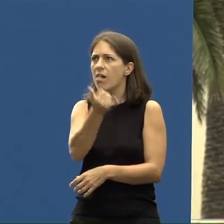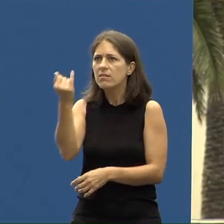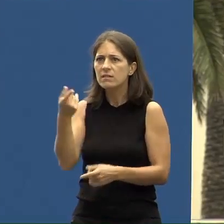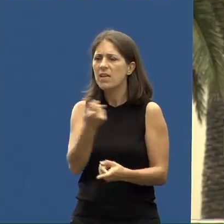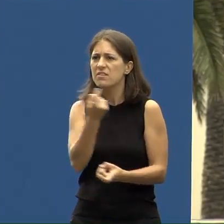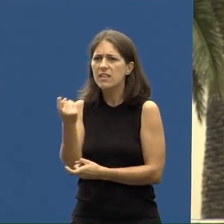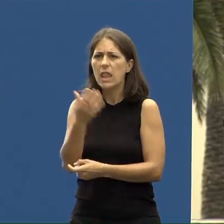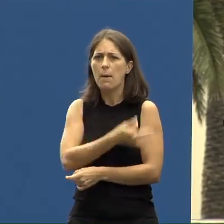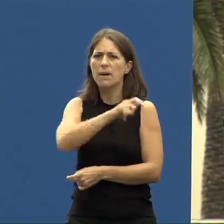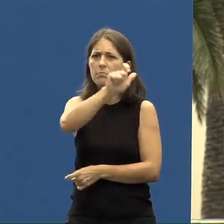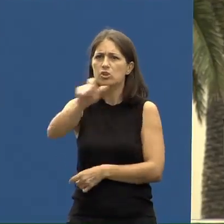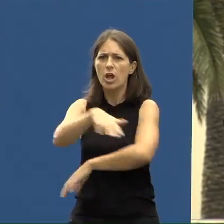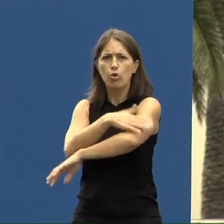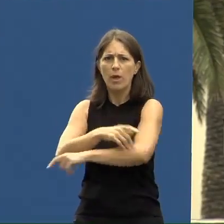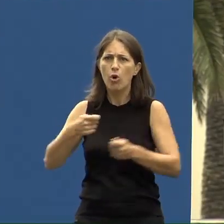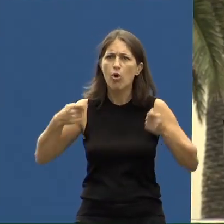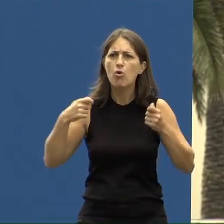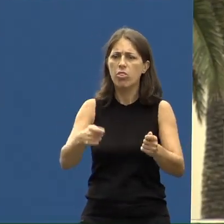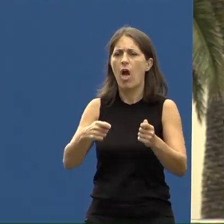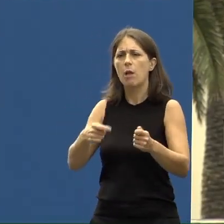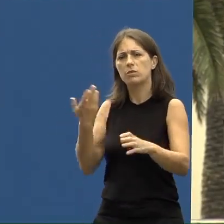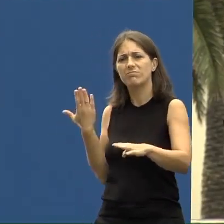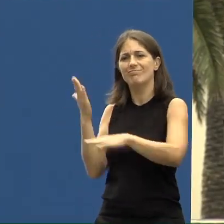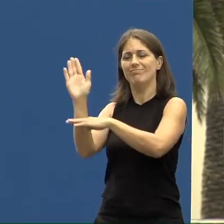gobernar para a xente.